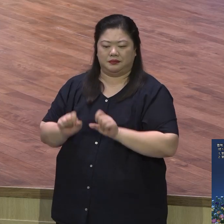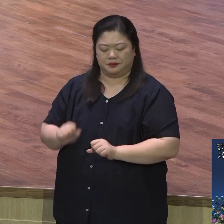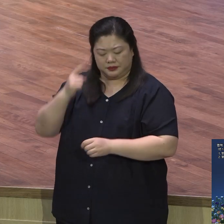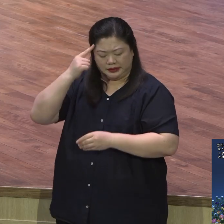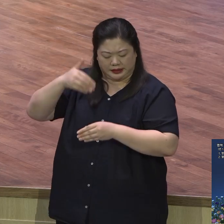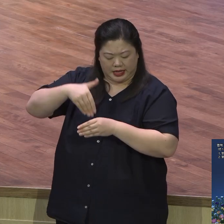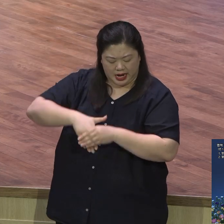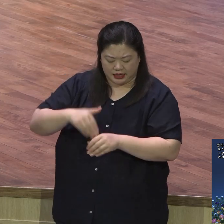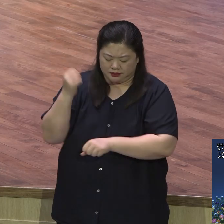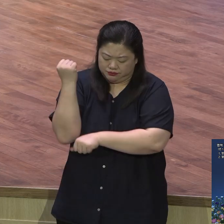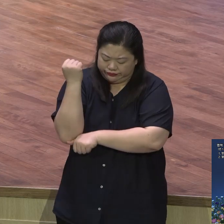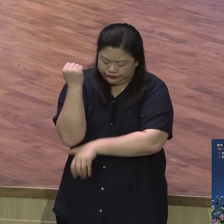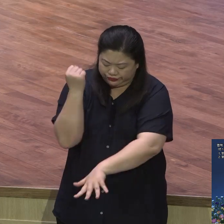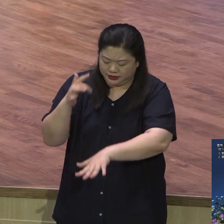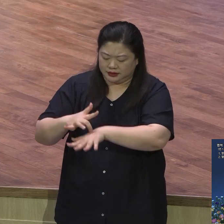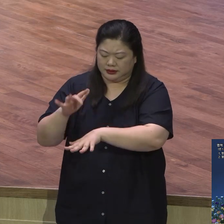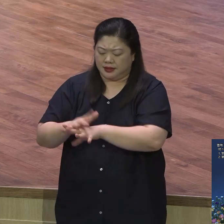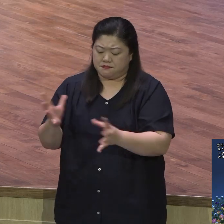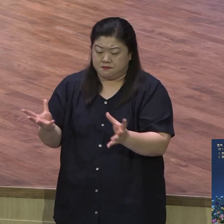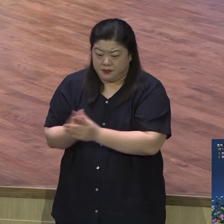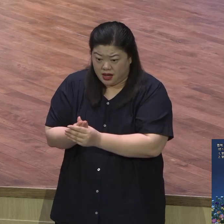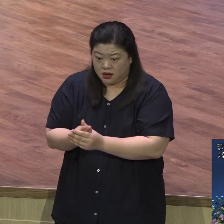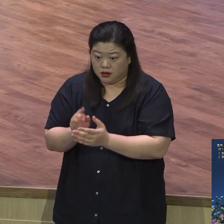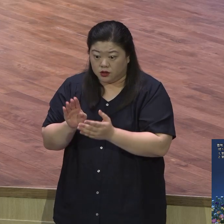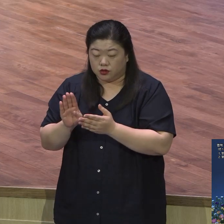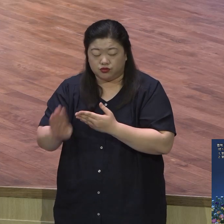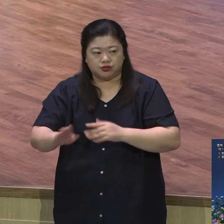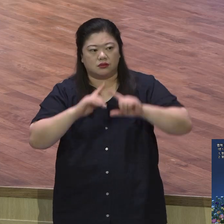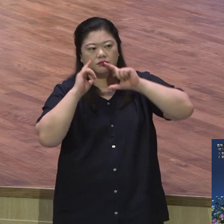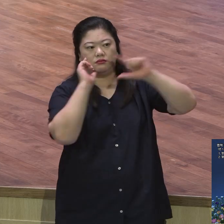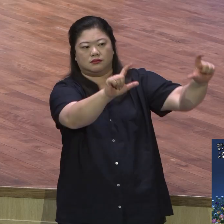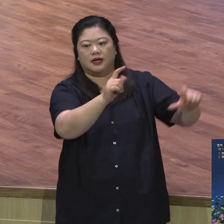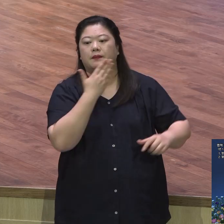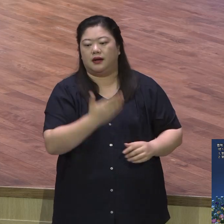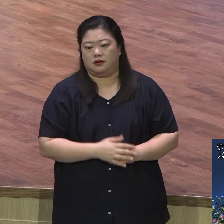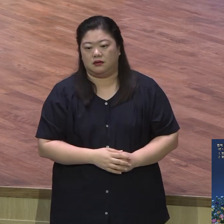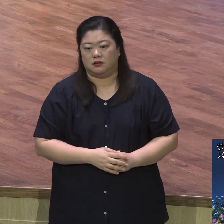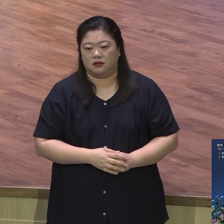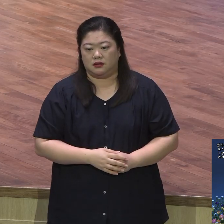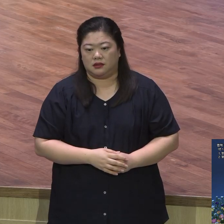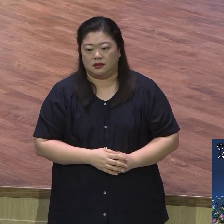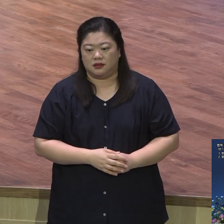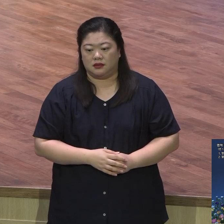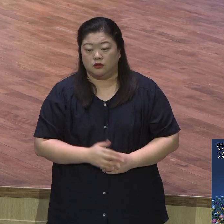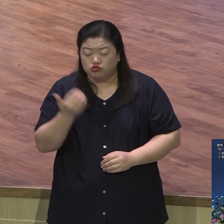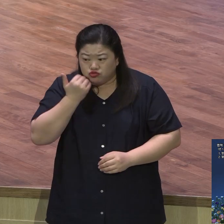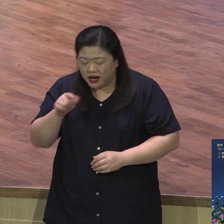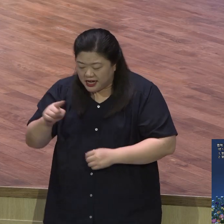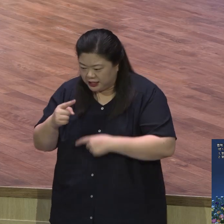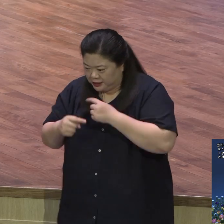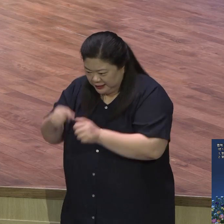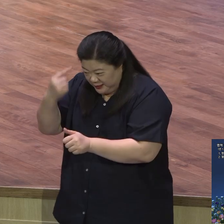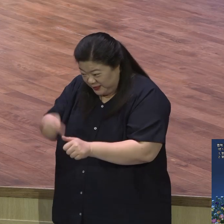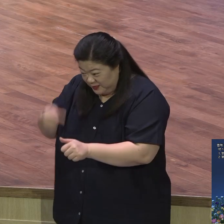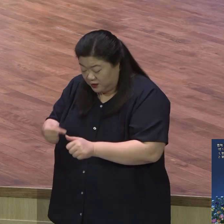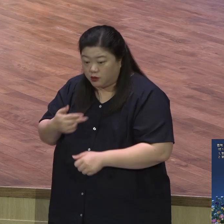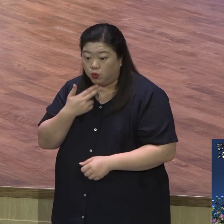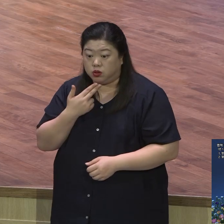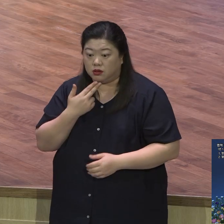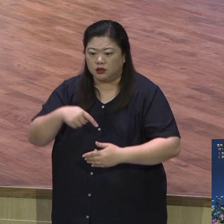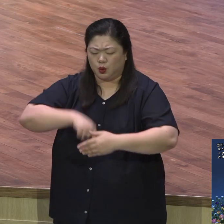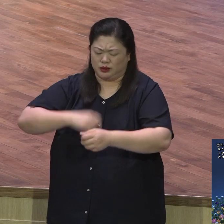뿔이 체질 돼지 체질 내면 속에 말이에요 누가 가르쳐 줬습니까 이